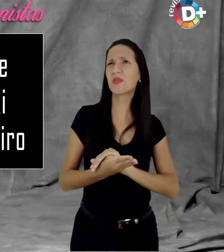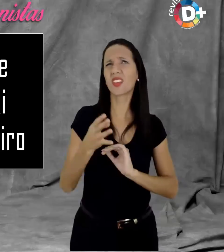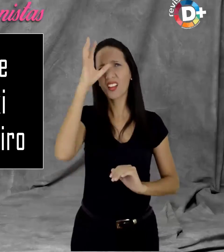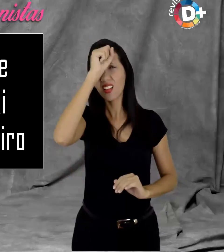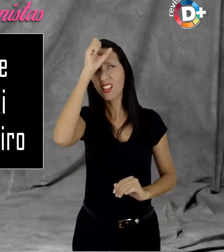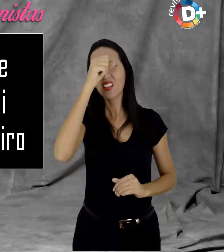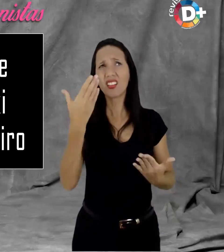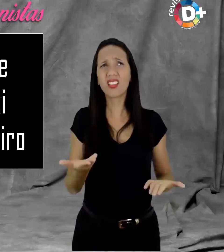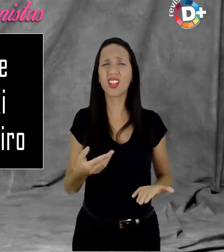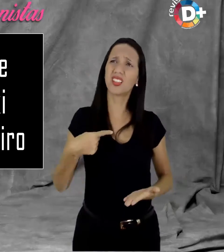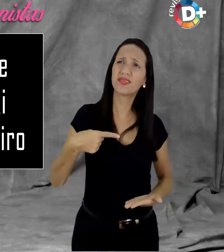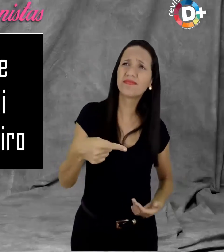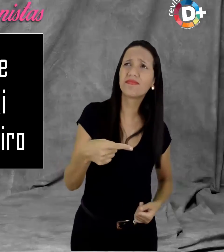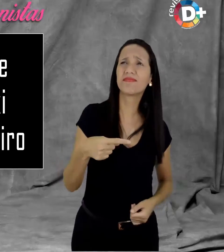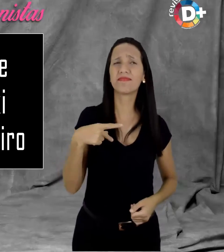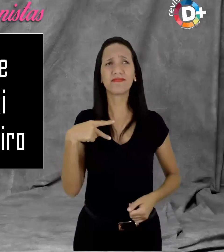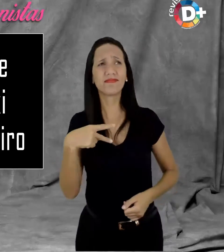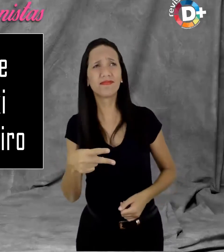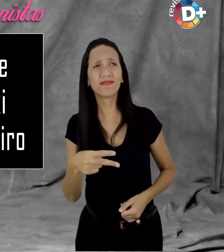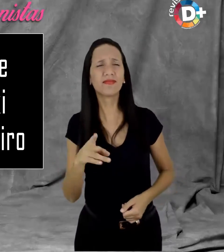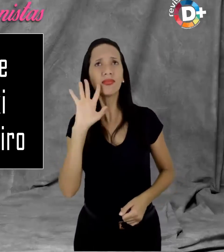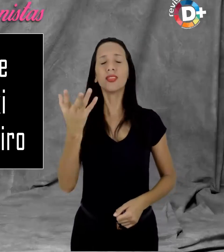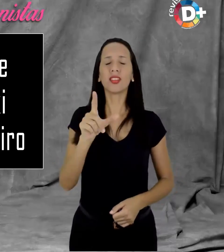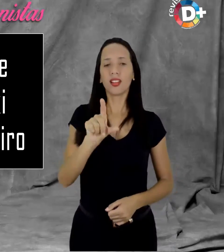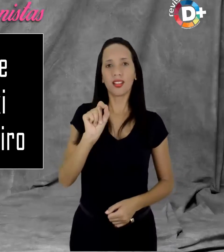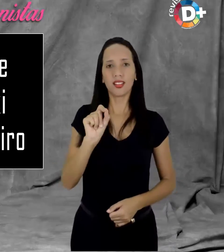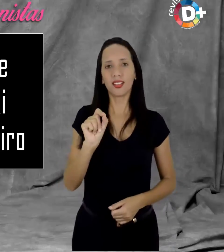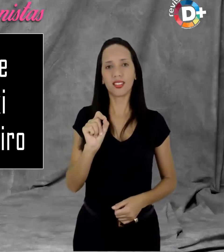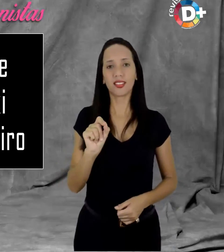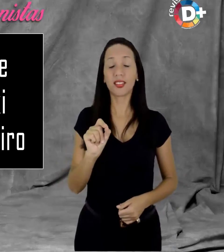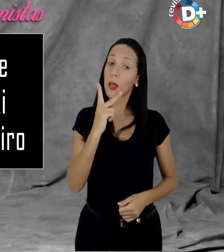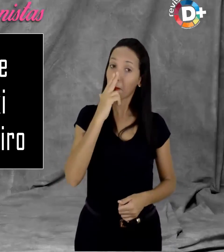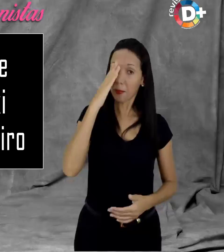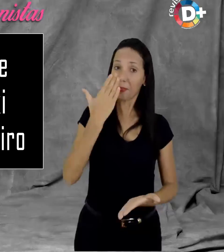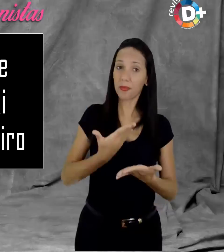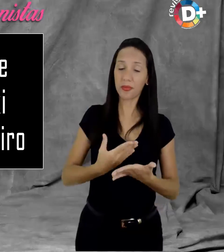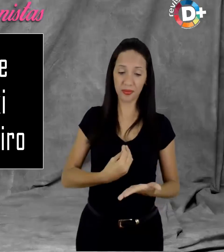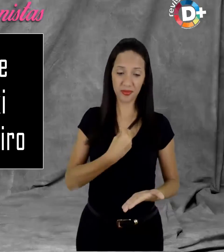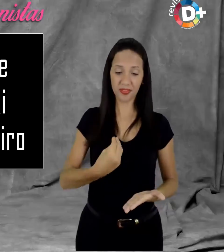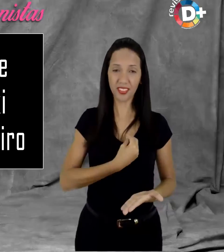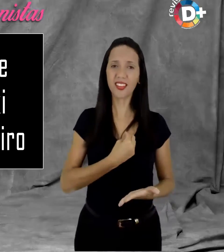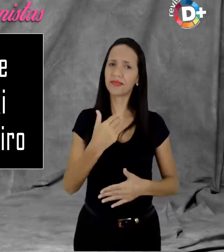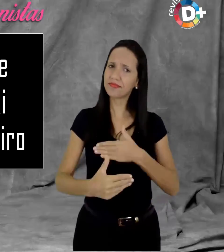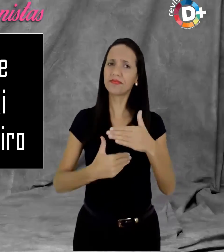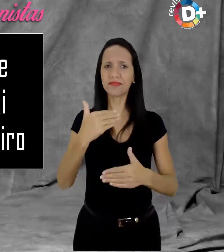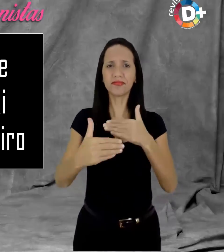mais do que 1 ou 2 semanas depois de tomar uma decisão. Acho que a vida tem que seguir.